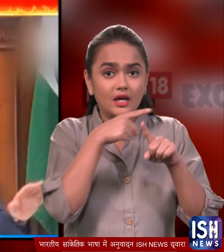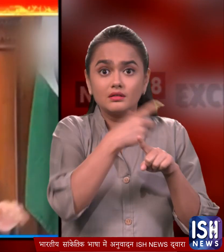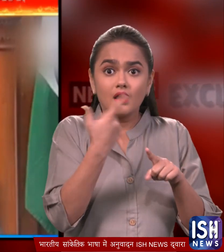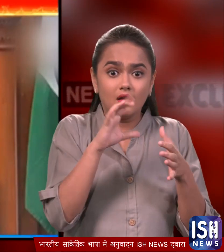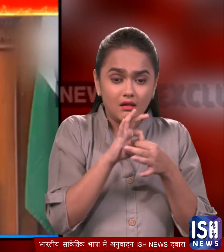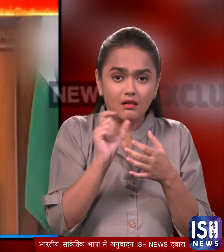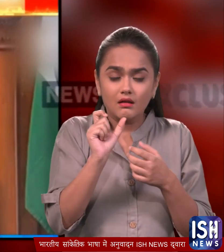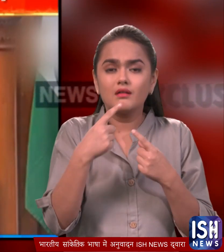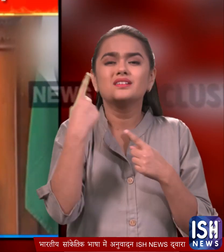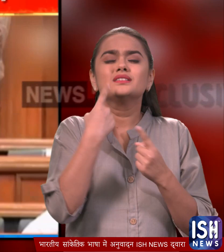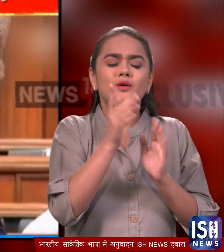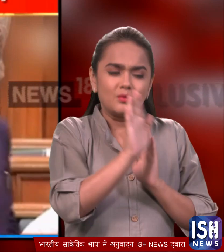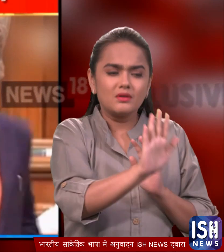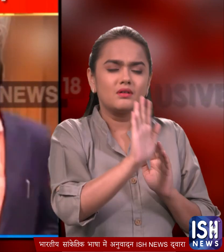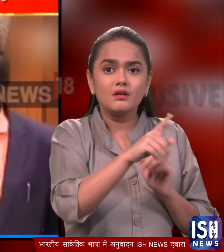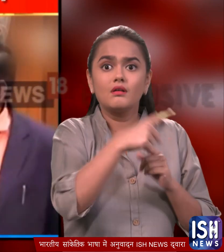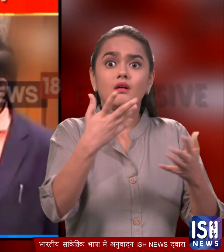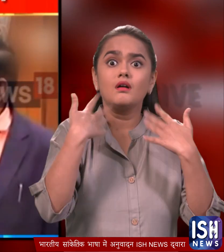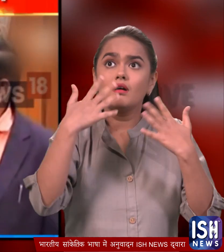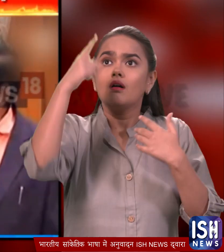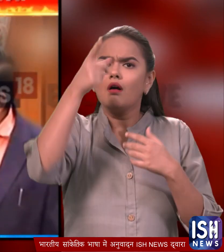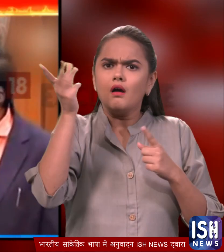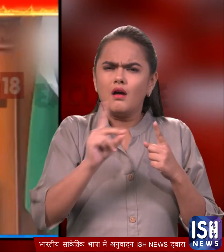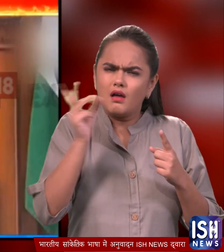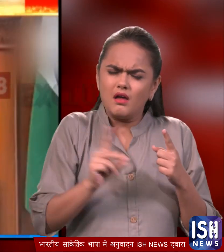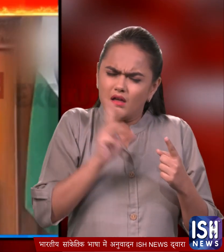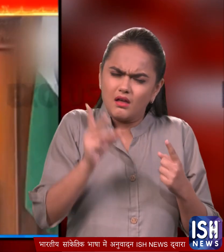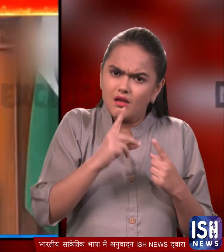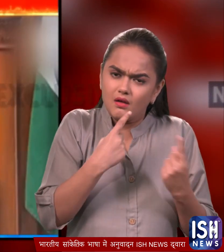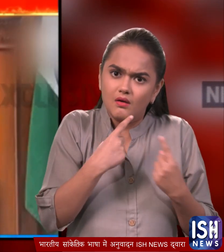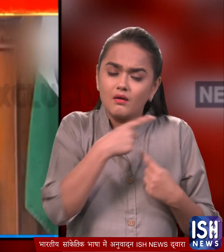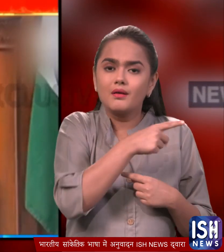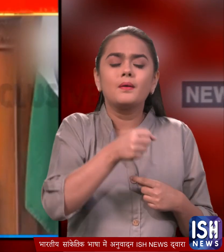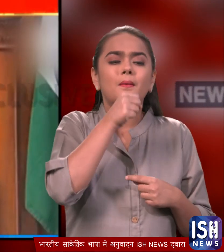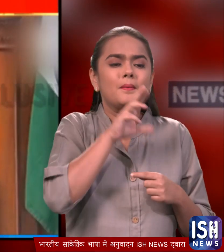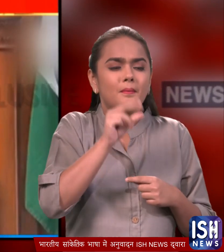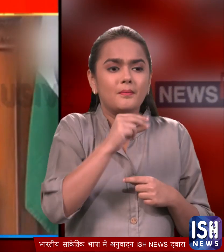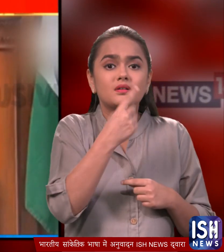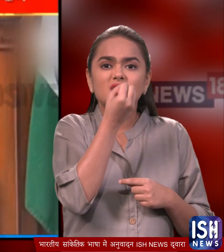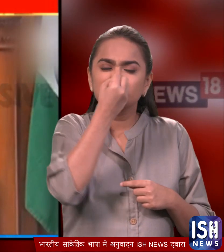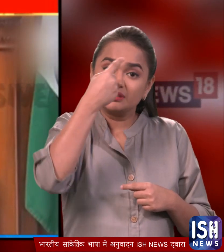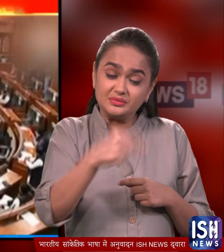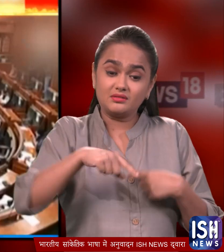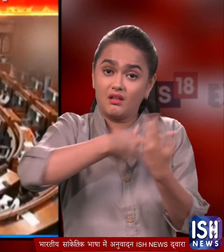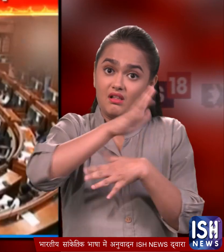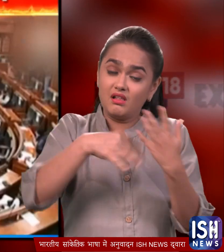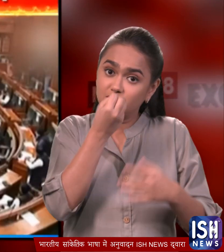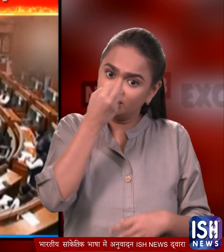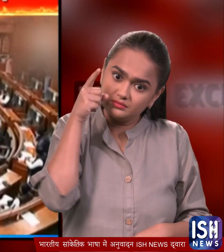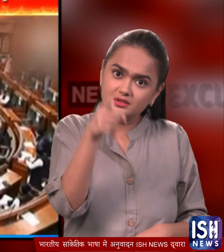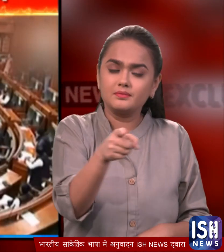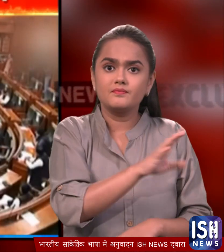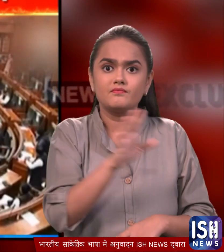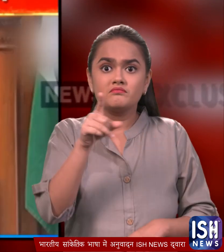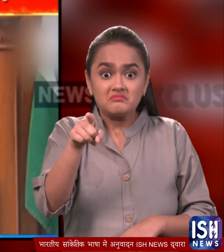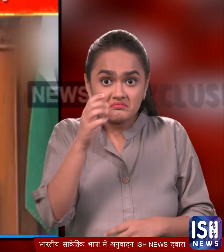जाने के बावजूद जब बार बार वायु प्रदूषण पर चर्चा की मांग होने लगी तो स्पीकर ने इसके लिए बीजेपी को ही जिम्मेदार ठहरा दिया, जिसके बाद